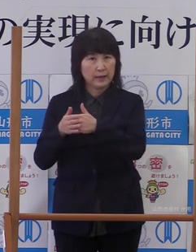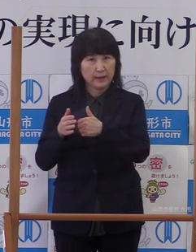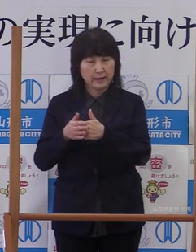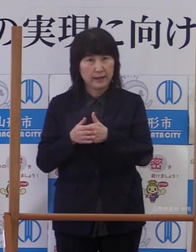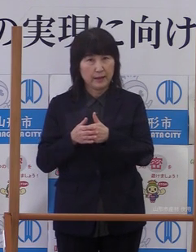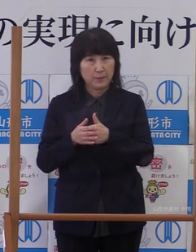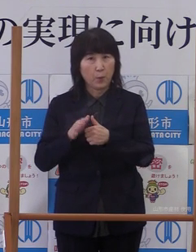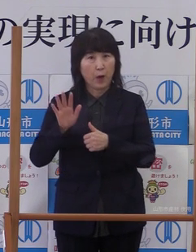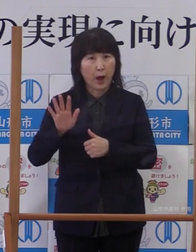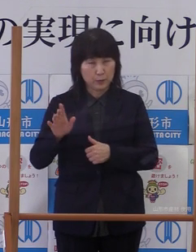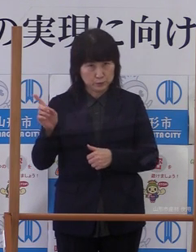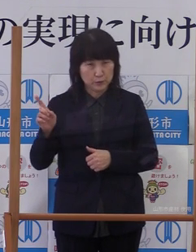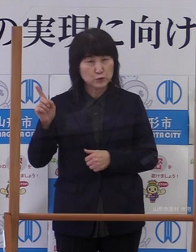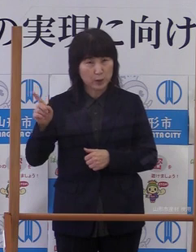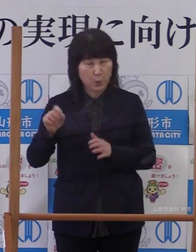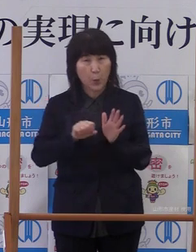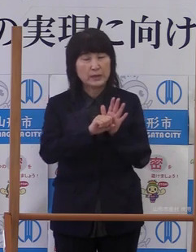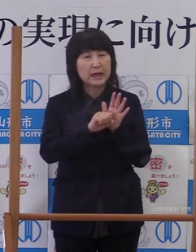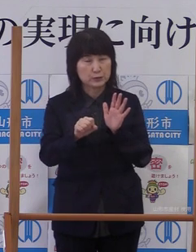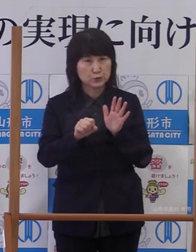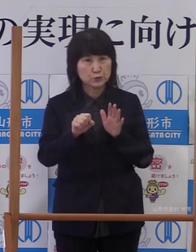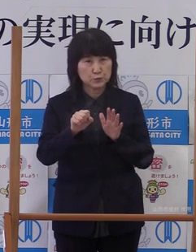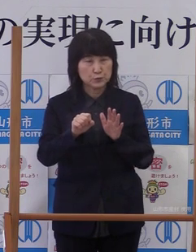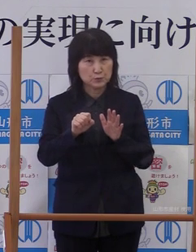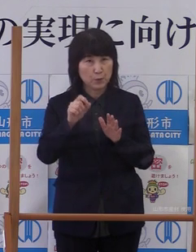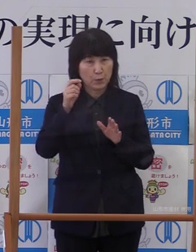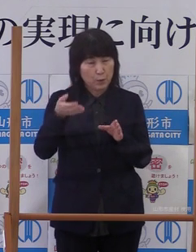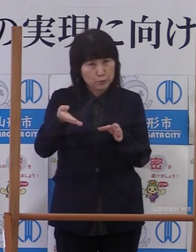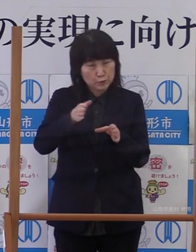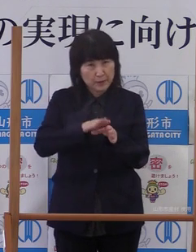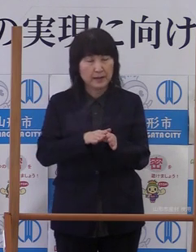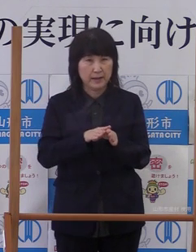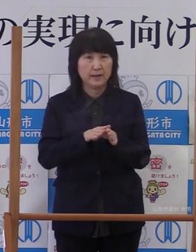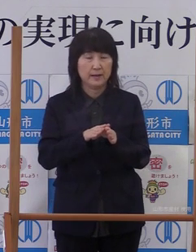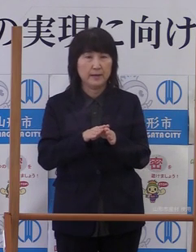にございますので、それを生かすということなども考えながら